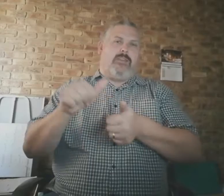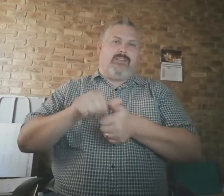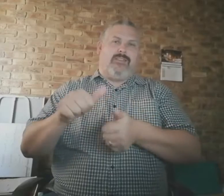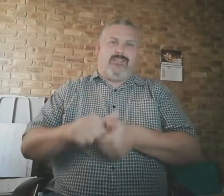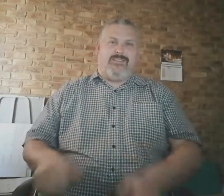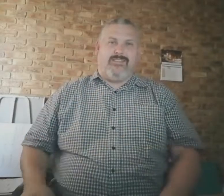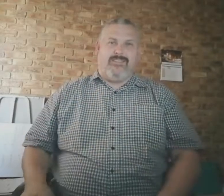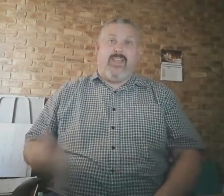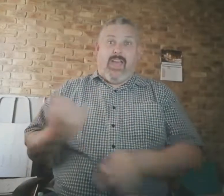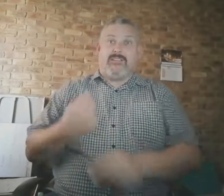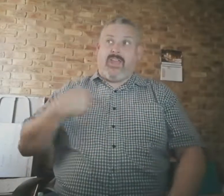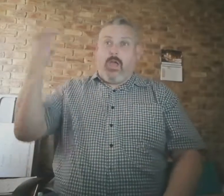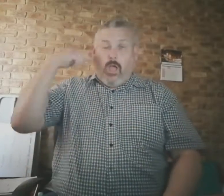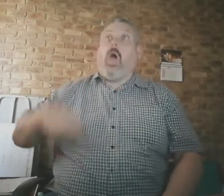Peter, as ek,